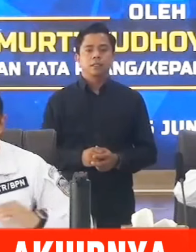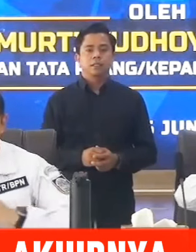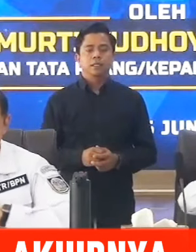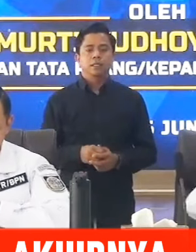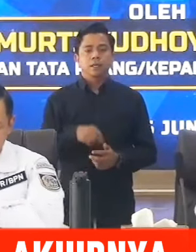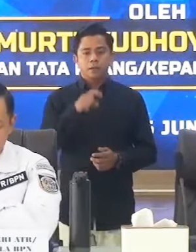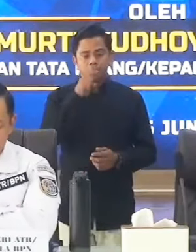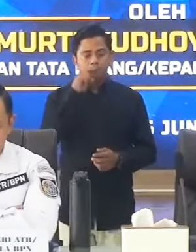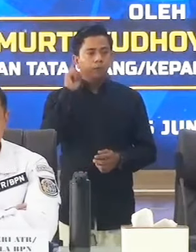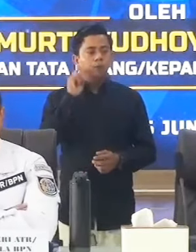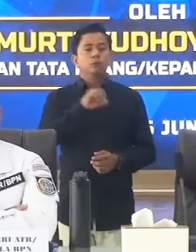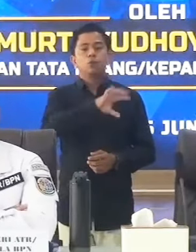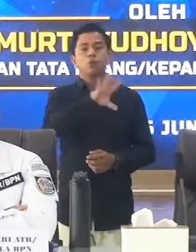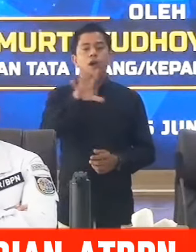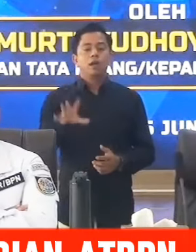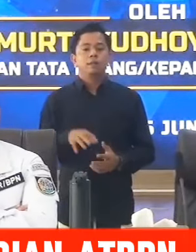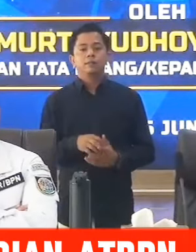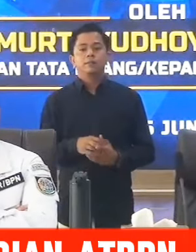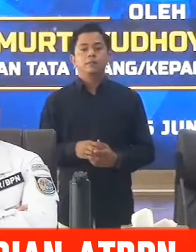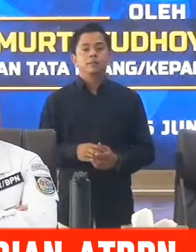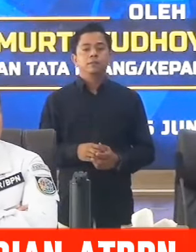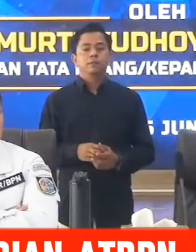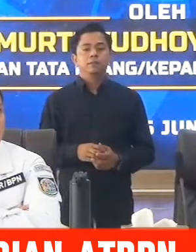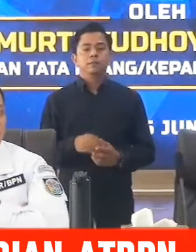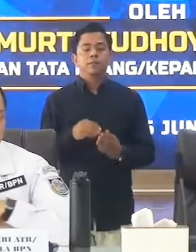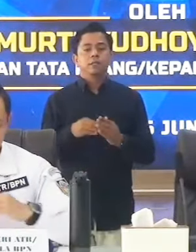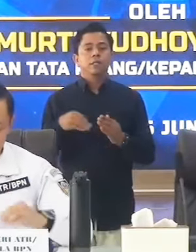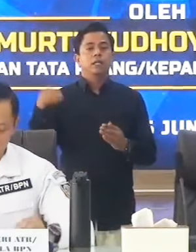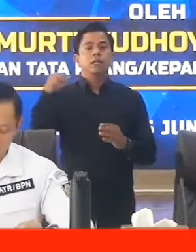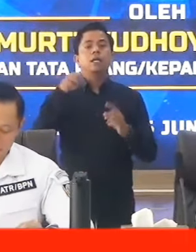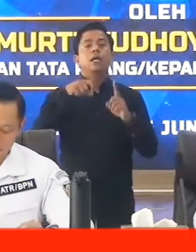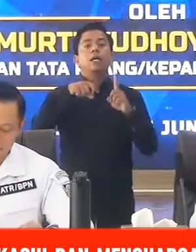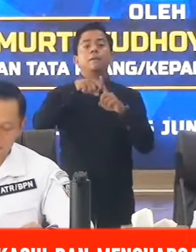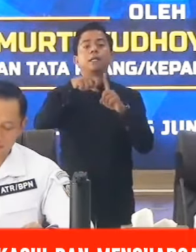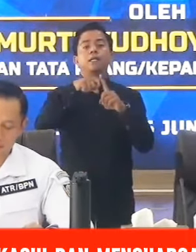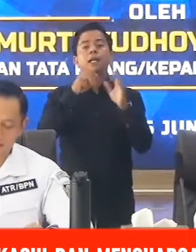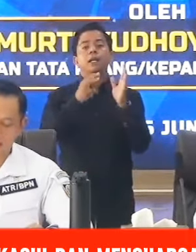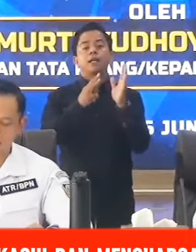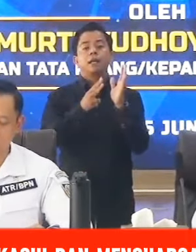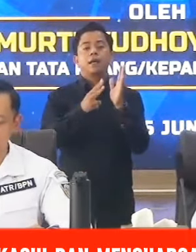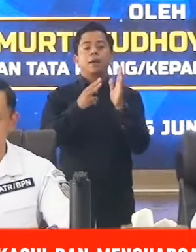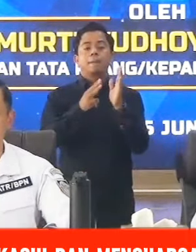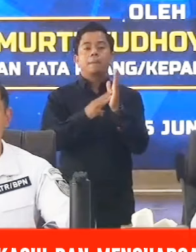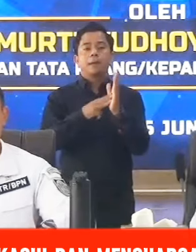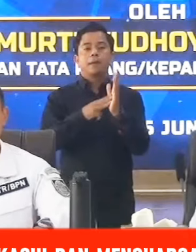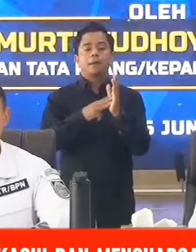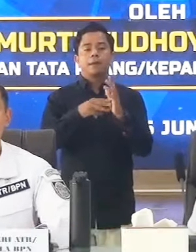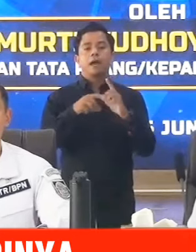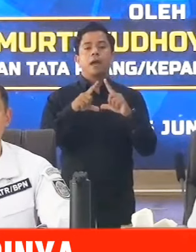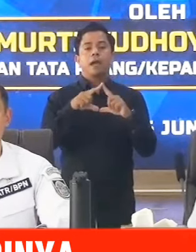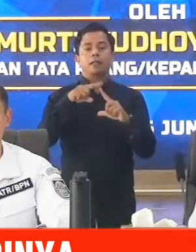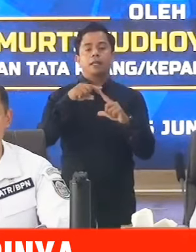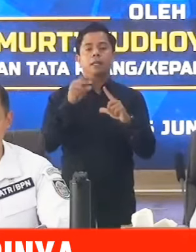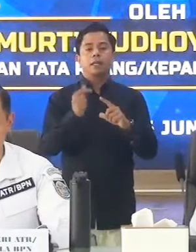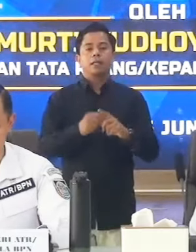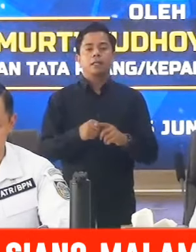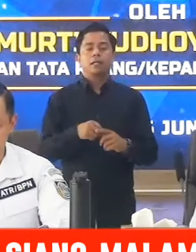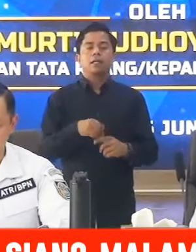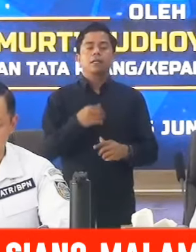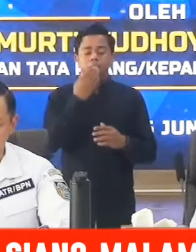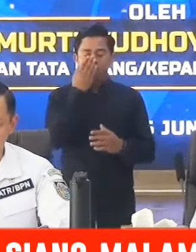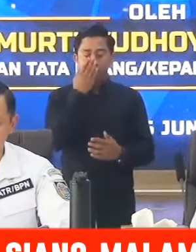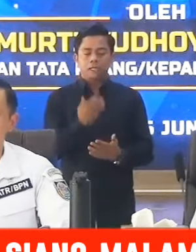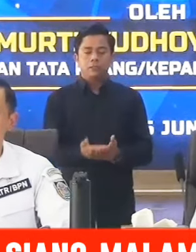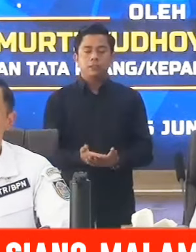sekalian, akhirnya atas nama Kementerian TPPN, izinkan saya sekali lagi mengucapkan terima kasih dan penghargaan setinggi-tingginya